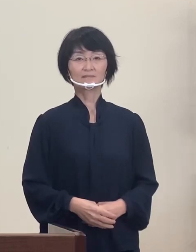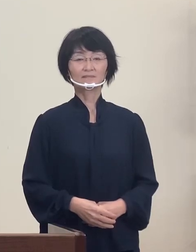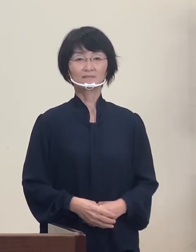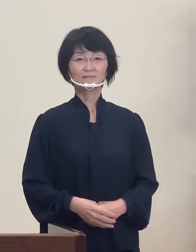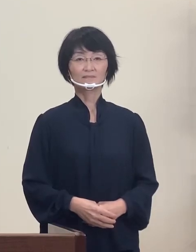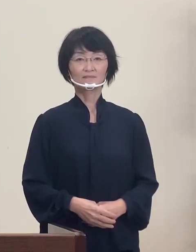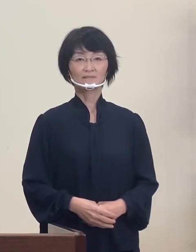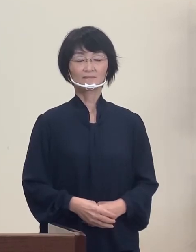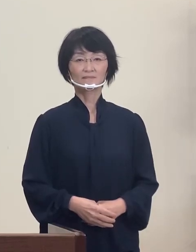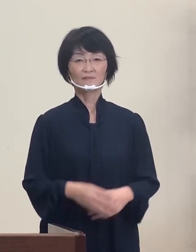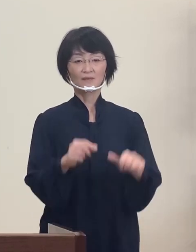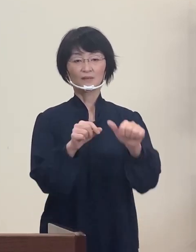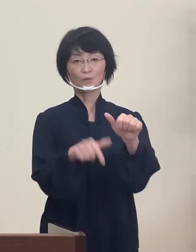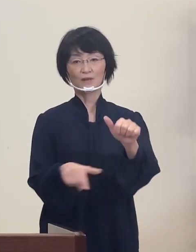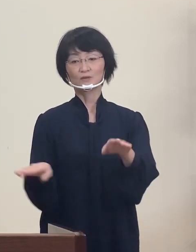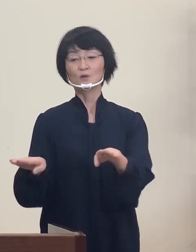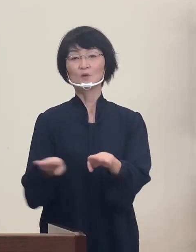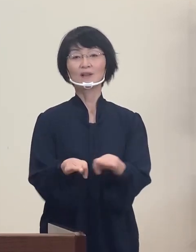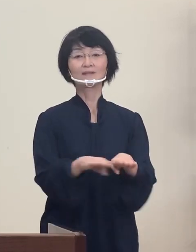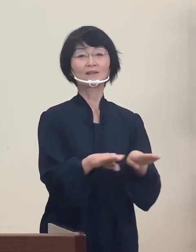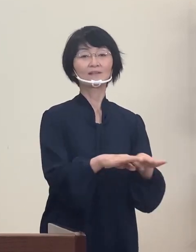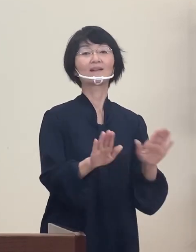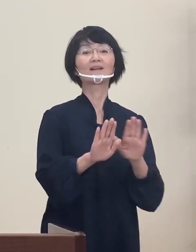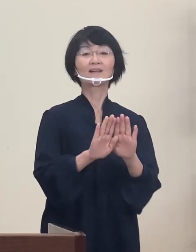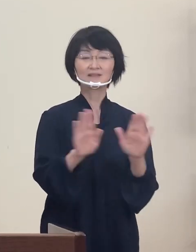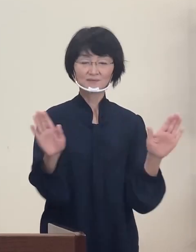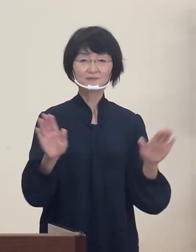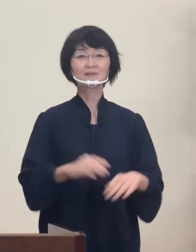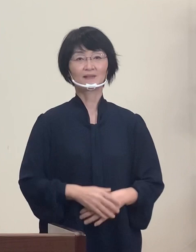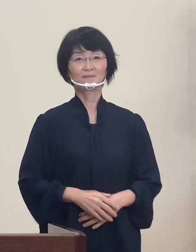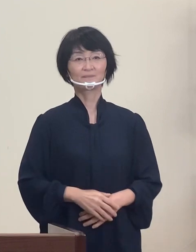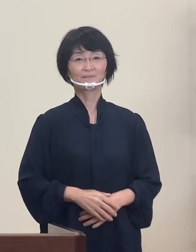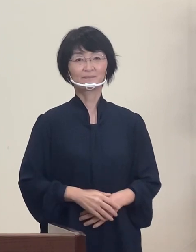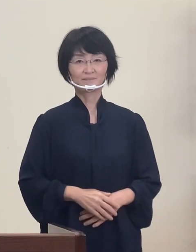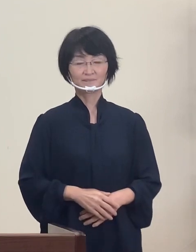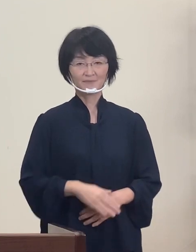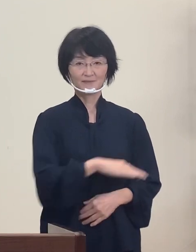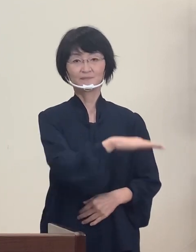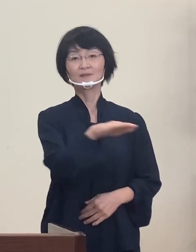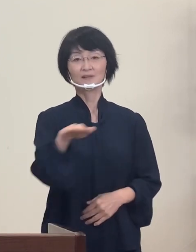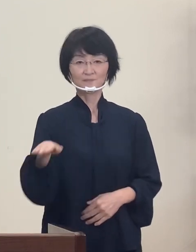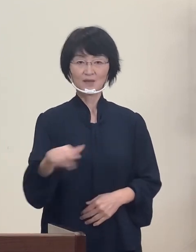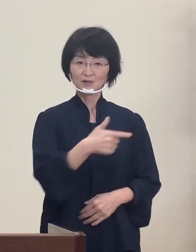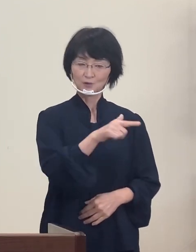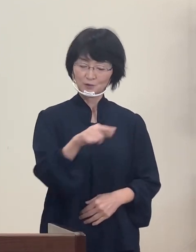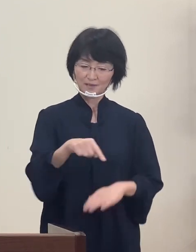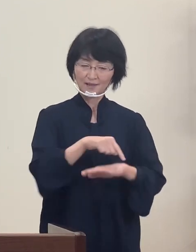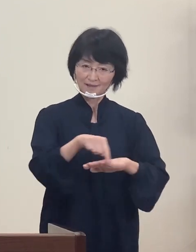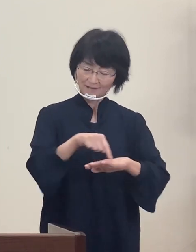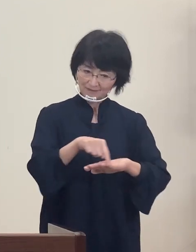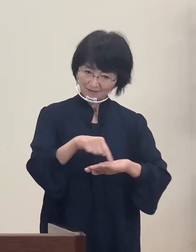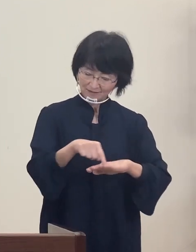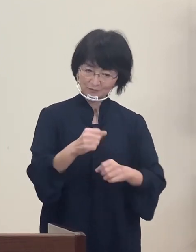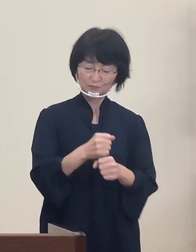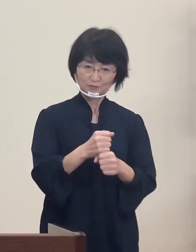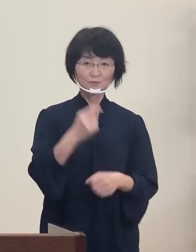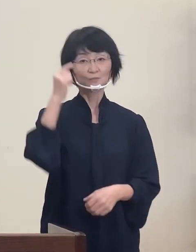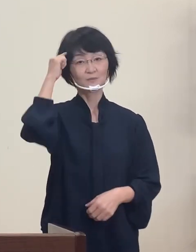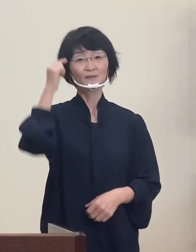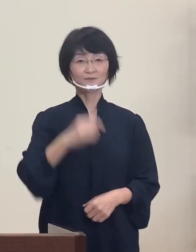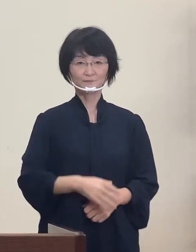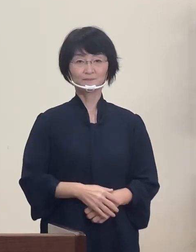某連休が始まっておりますけれども皆様様々な号計画を待ちと思いますが